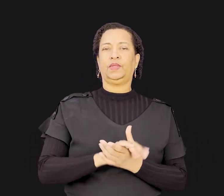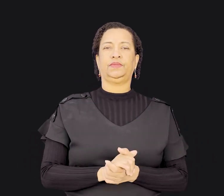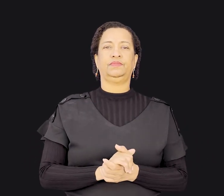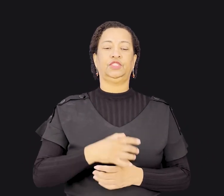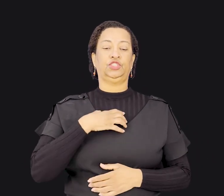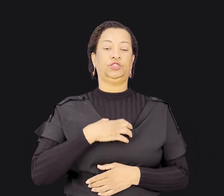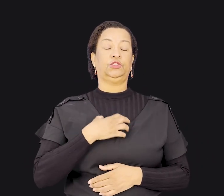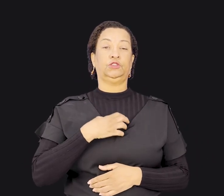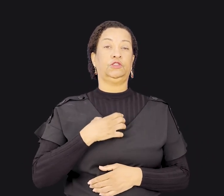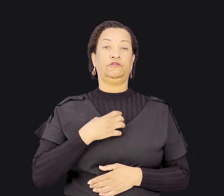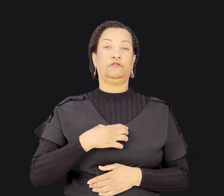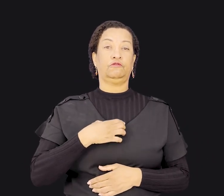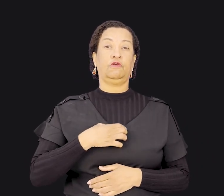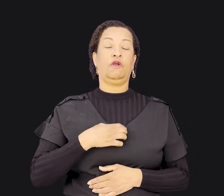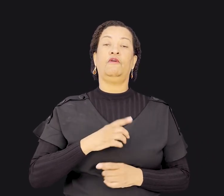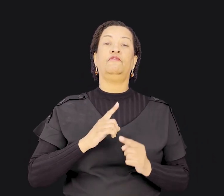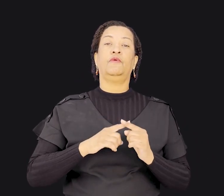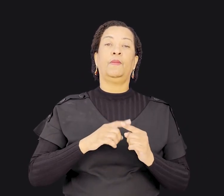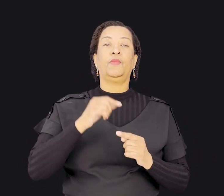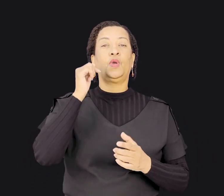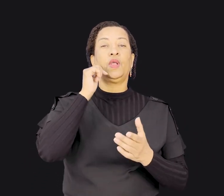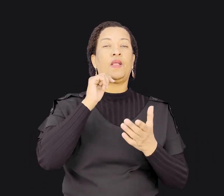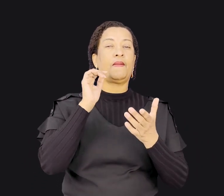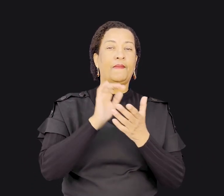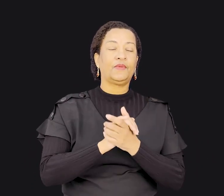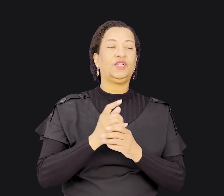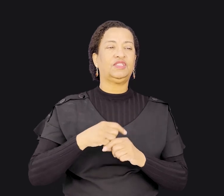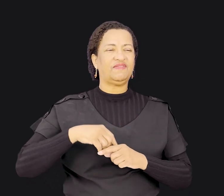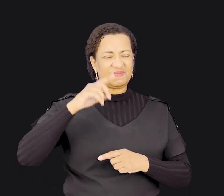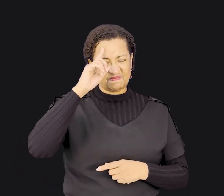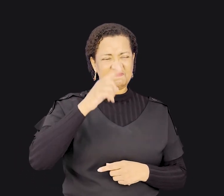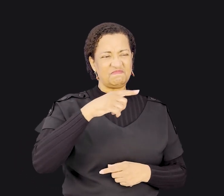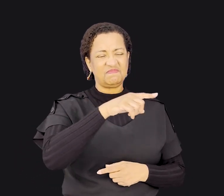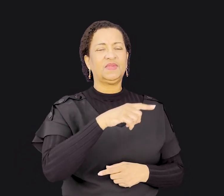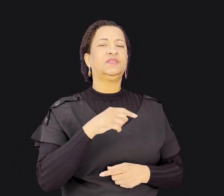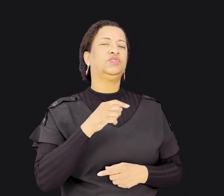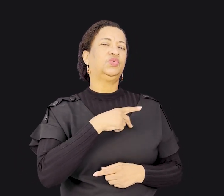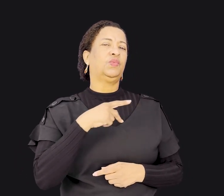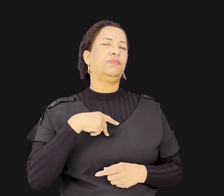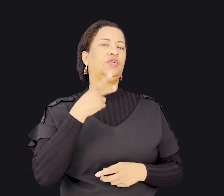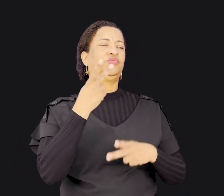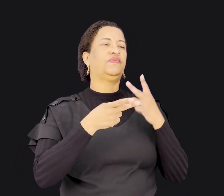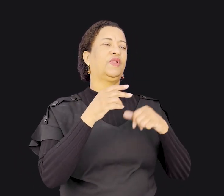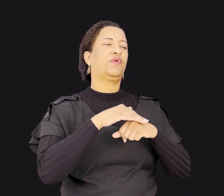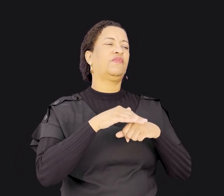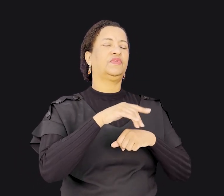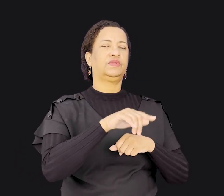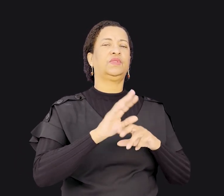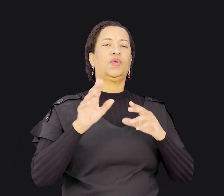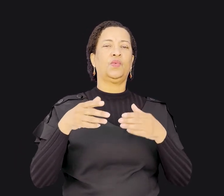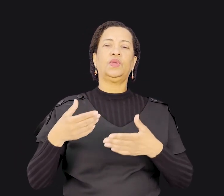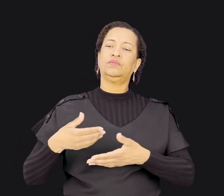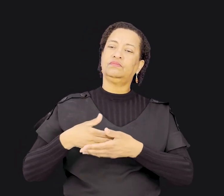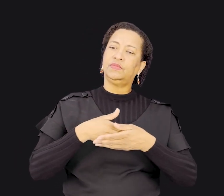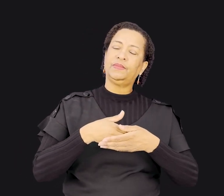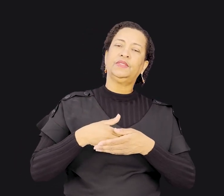com raiva porque sua mulher estava empurrando o pastor para falar com ele. Quando a mulher os apresentou, o rosto do marido